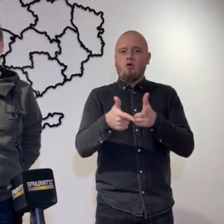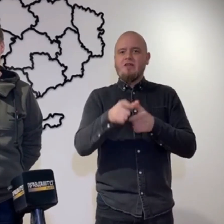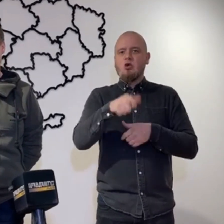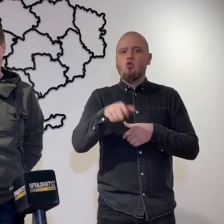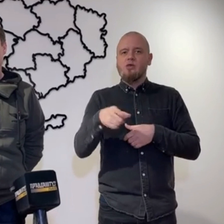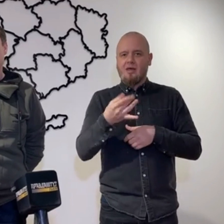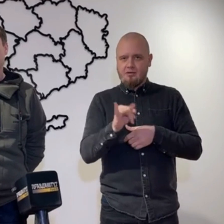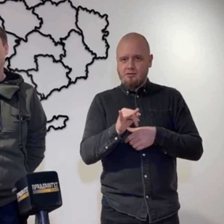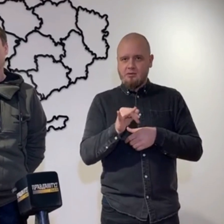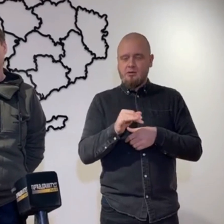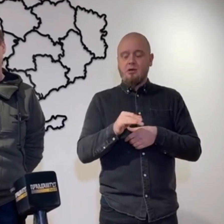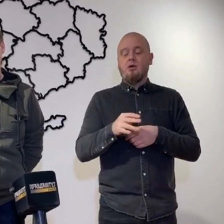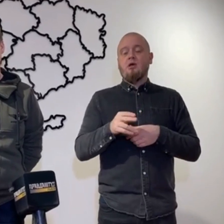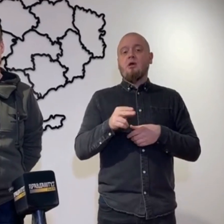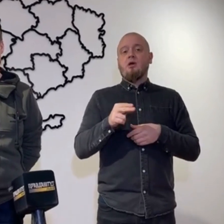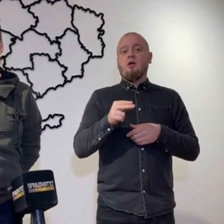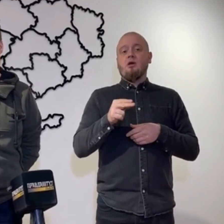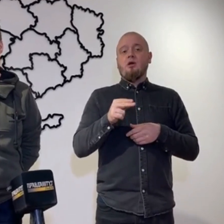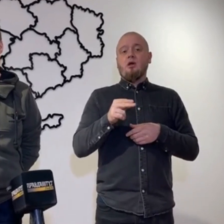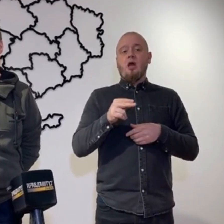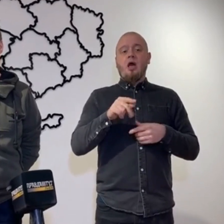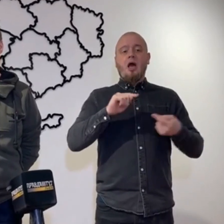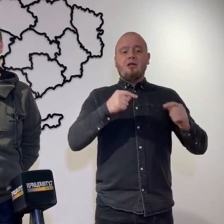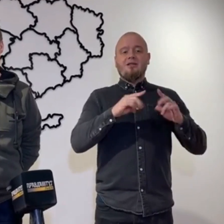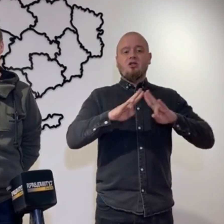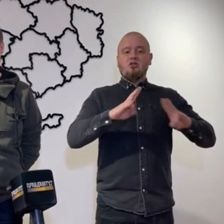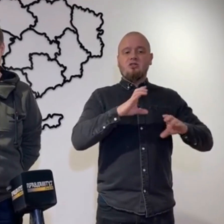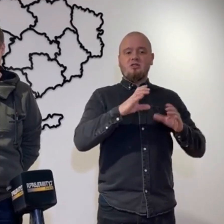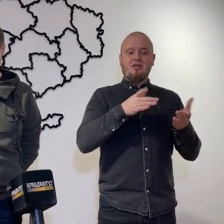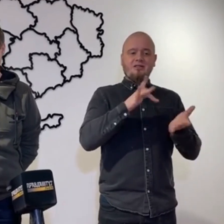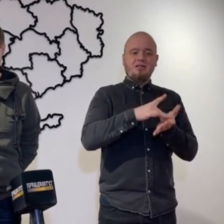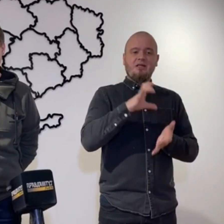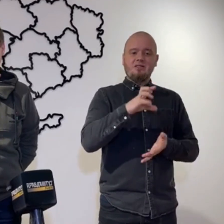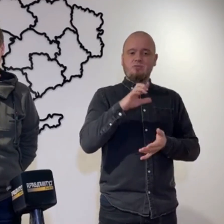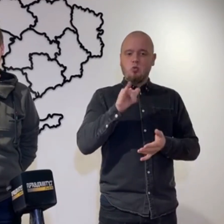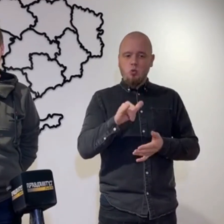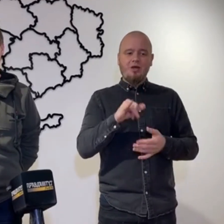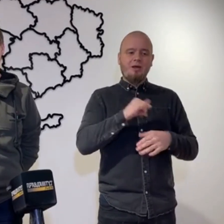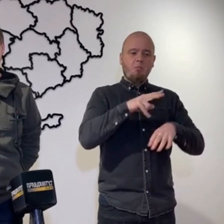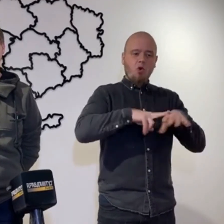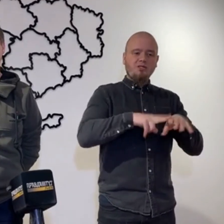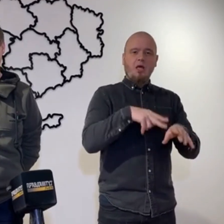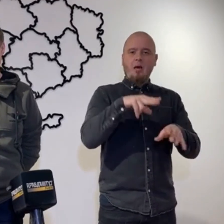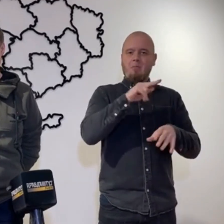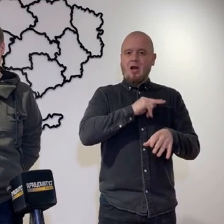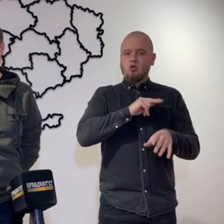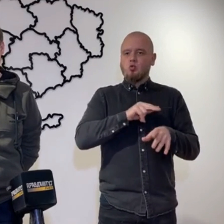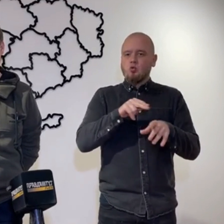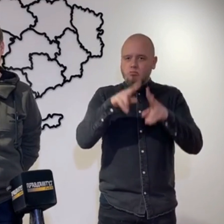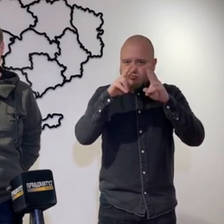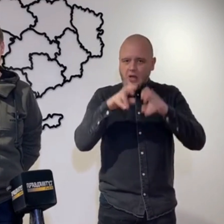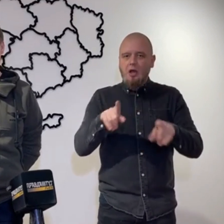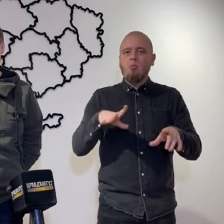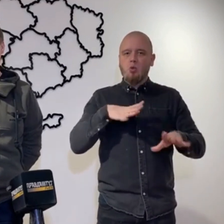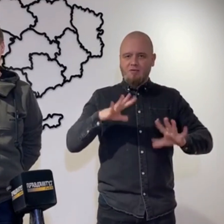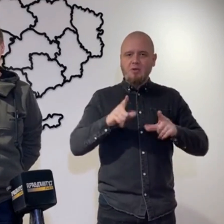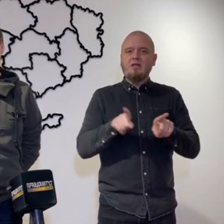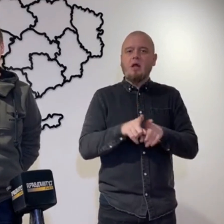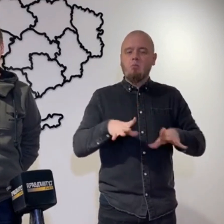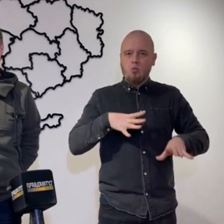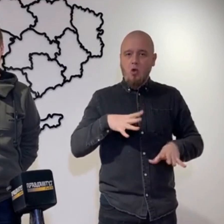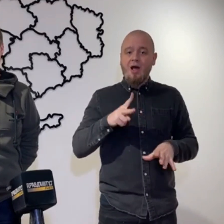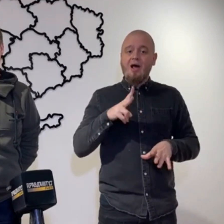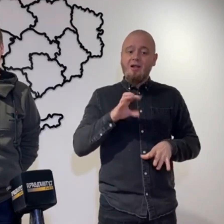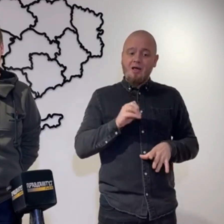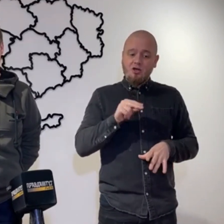людей. Чи антитерористичний центр СБУ і поліції працюють з диверсантами, і були випадки, так були. Але